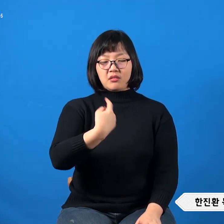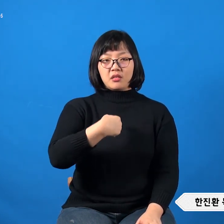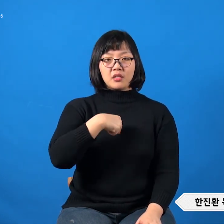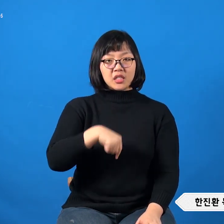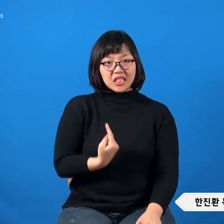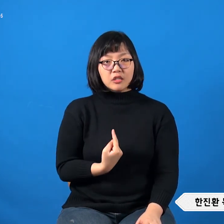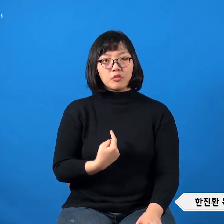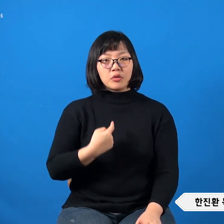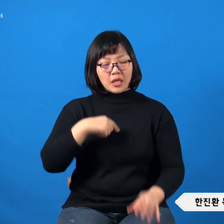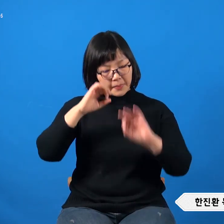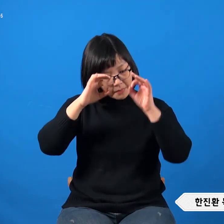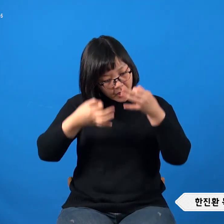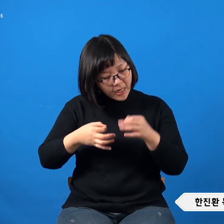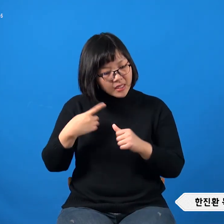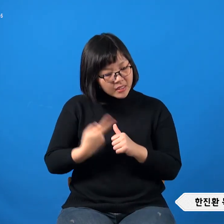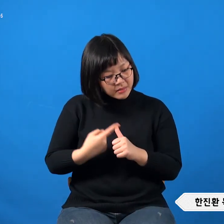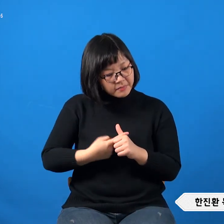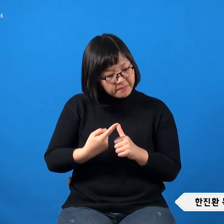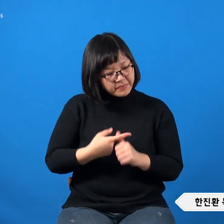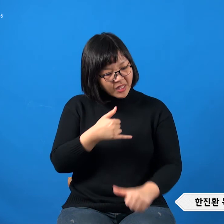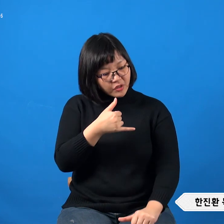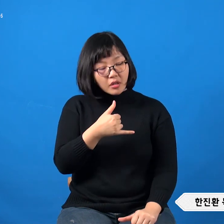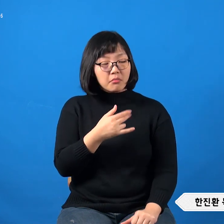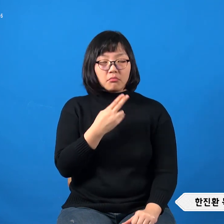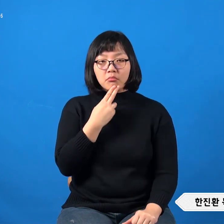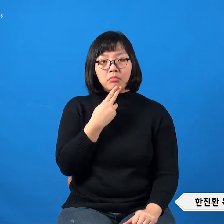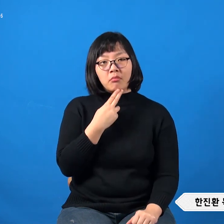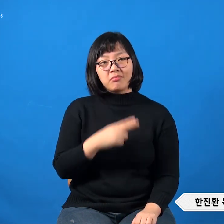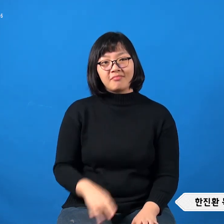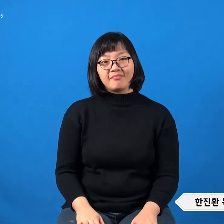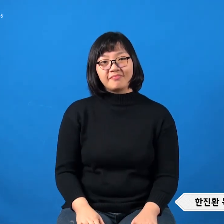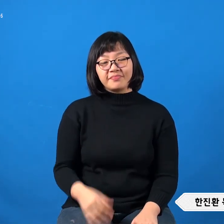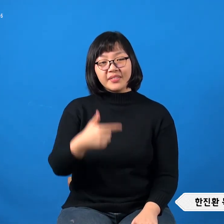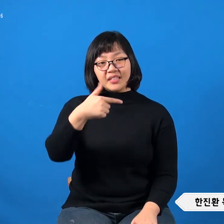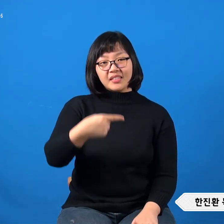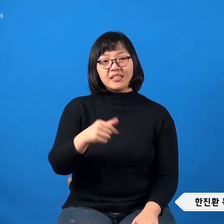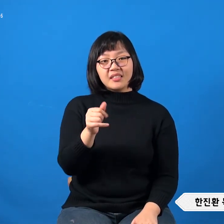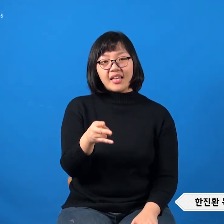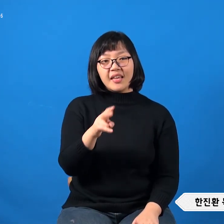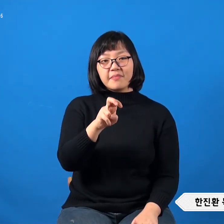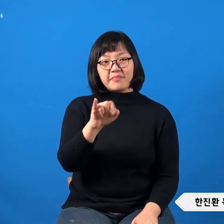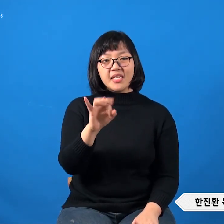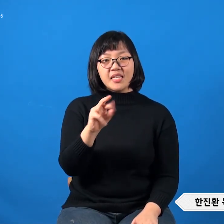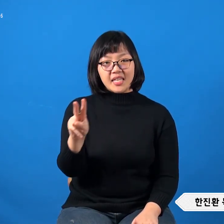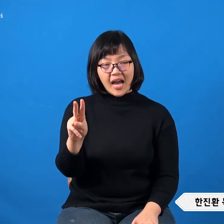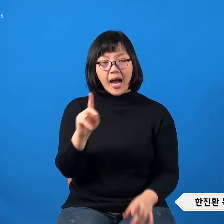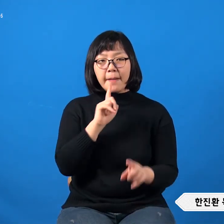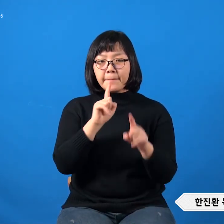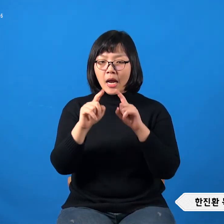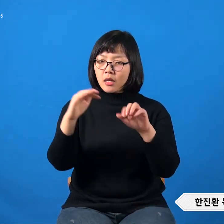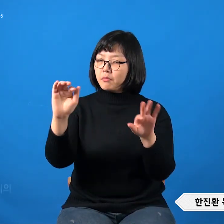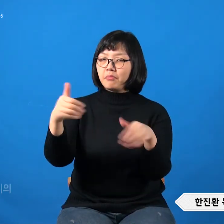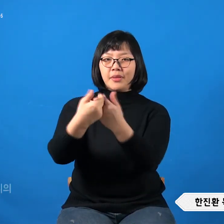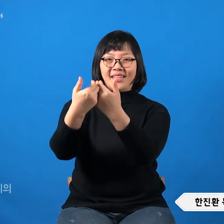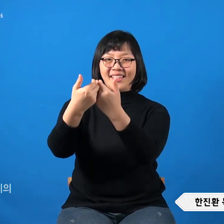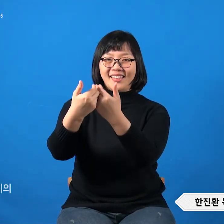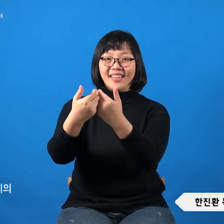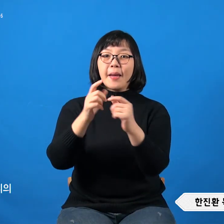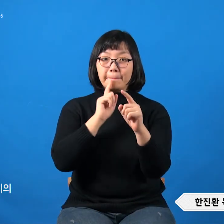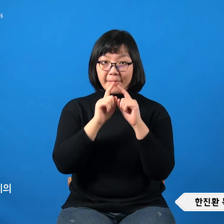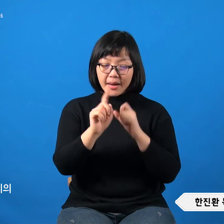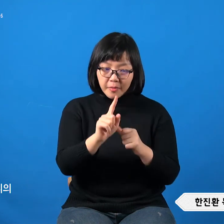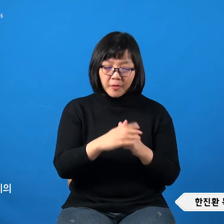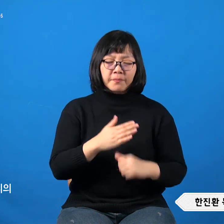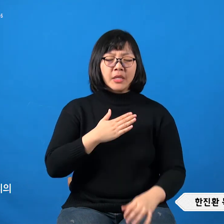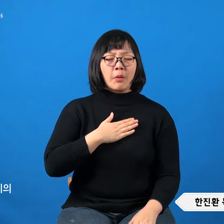없었습니다. 느헤미야하고는 정반대지요. 느헤미야 1장 6절 하반절부터 보면 나와